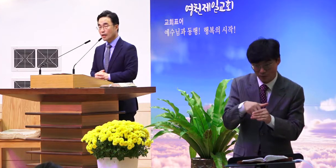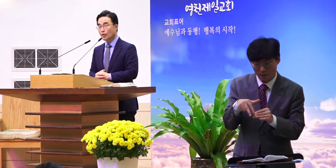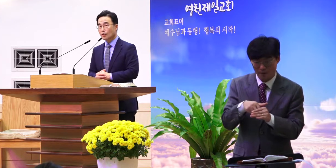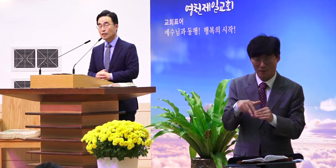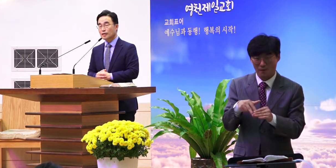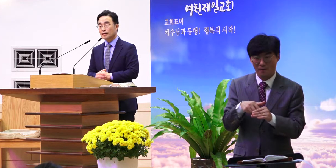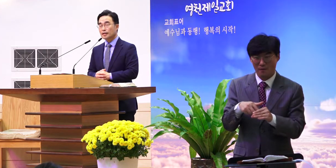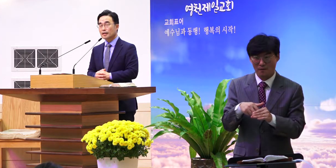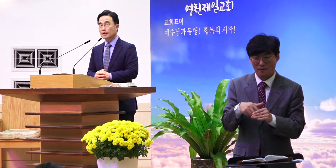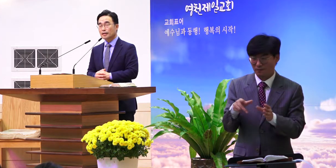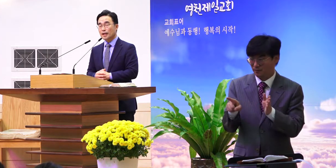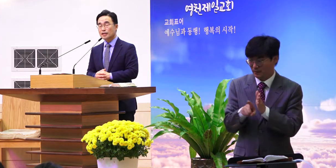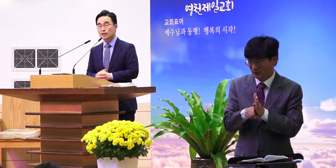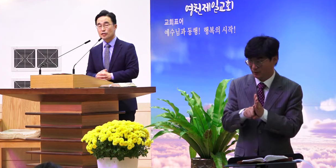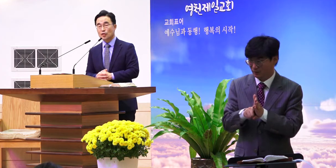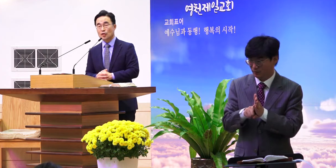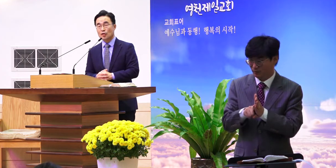또 간혹